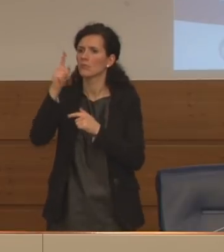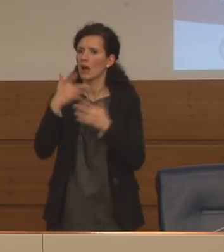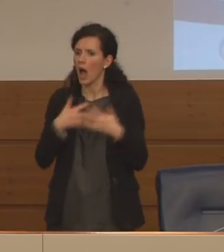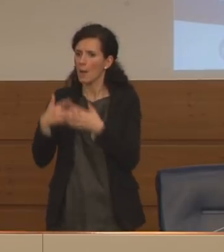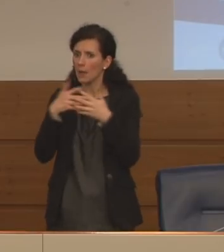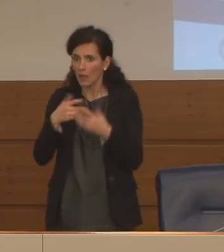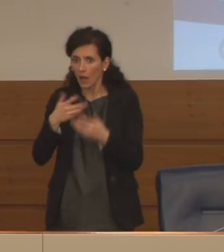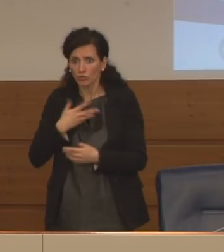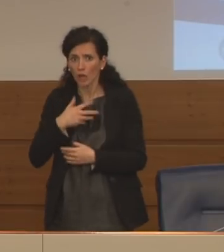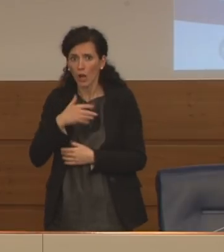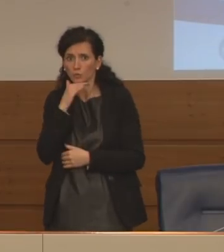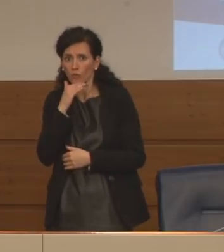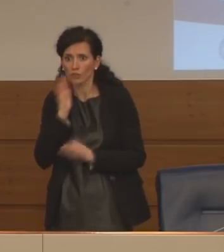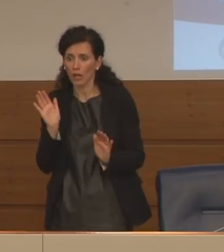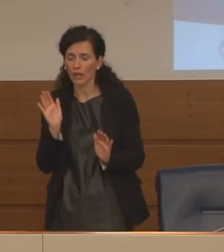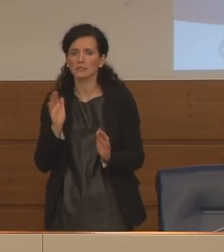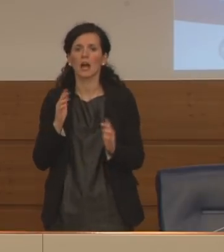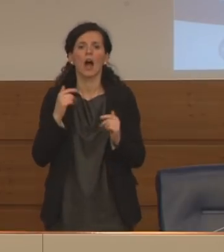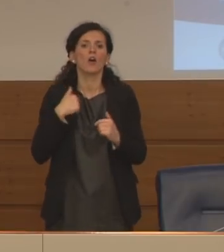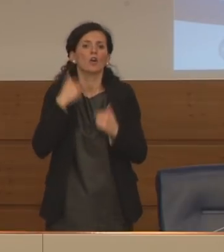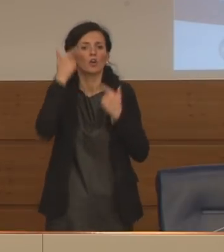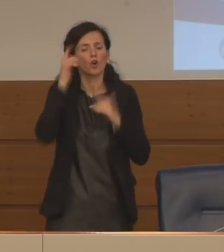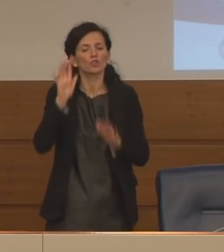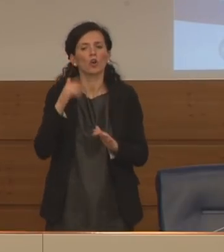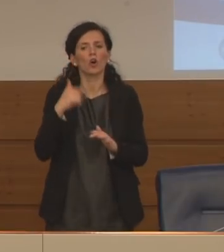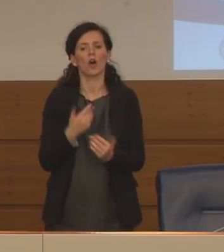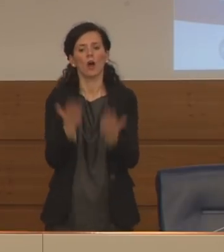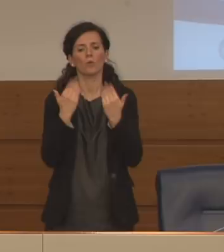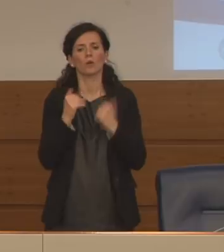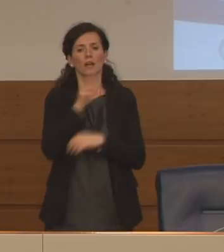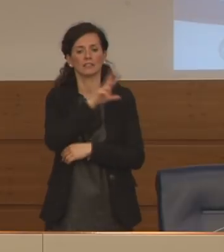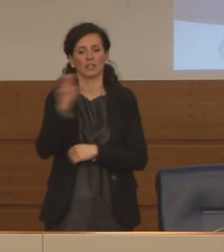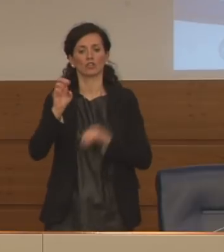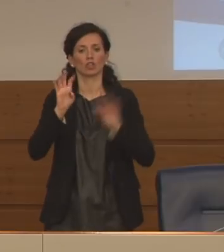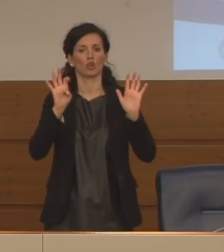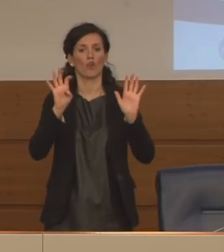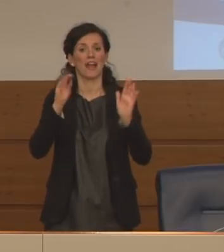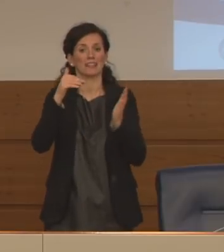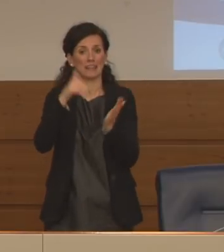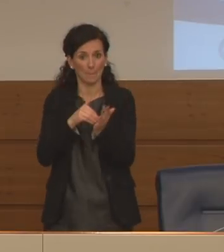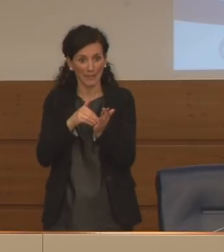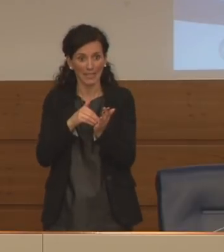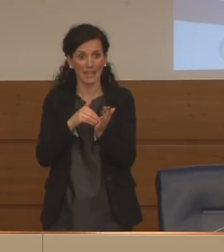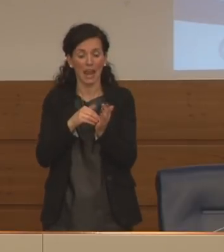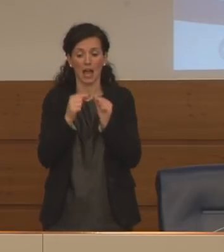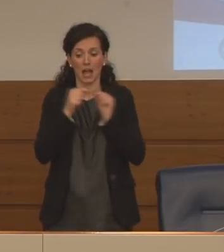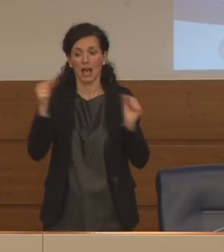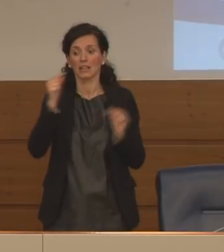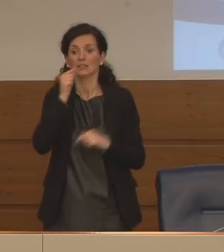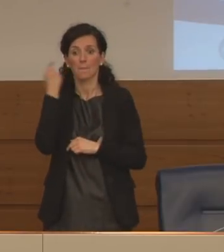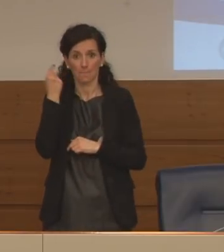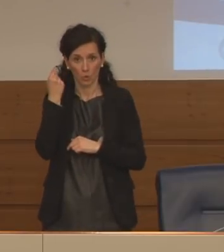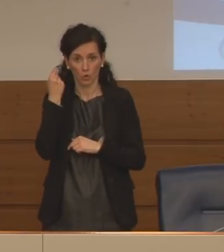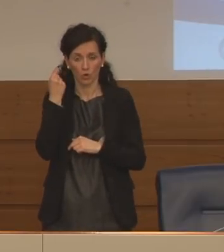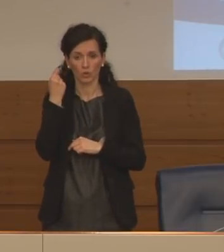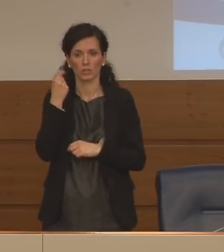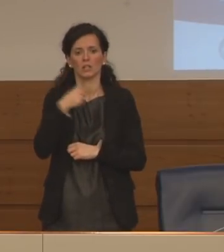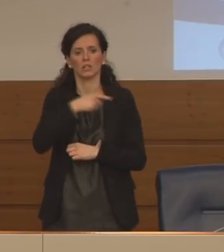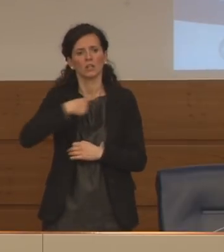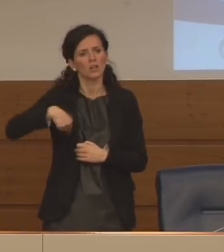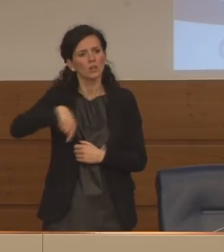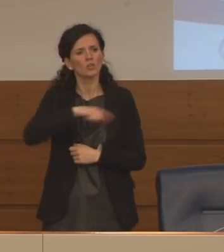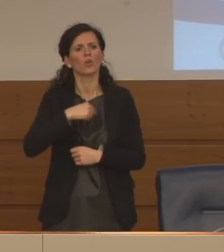allora per quello che ne so io noi abbiamo acquistato 390.000 tamponi ci stiamo distribuendo ai